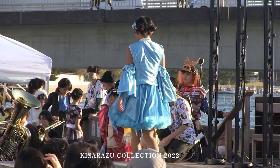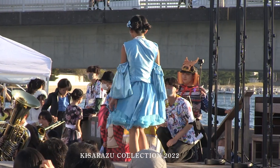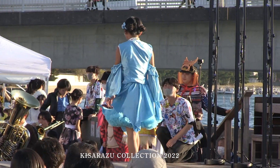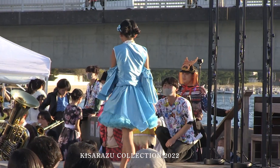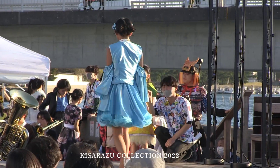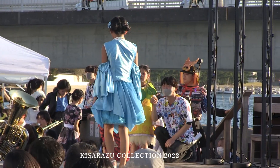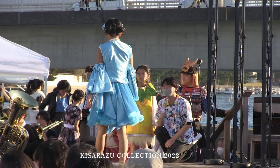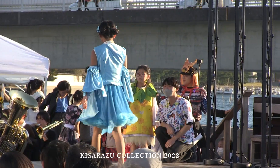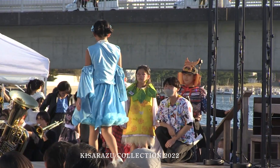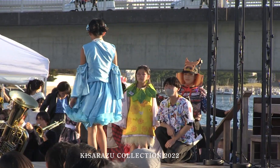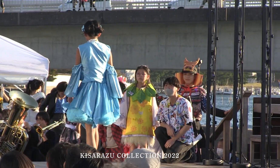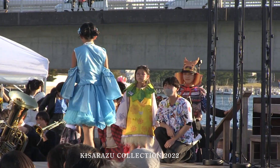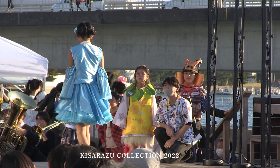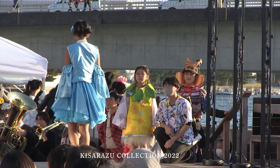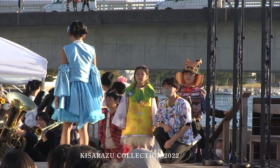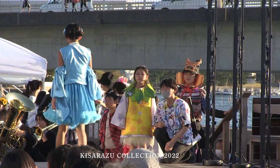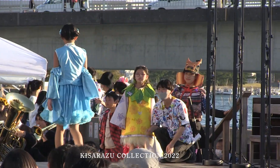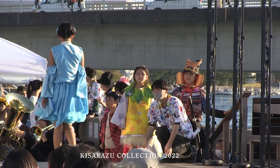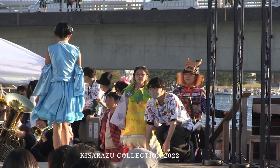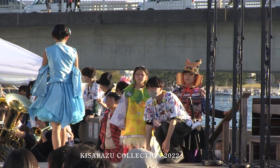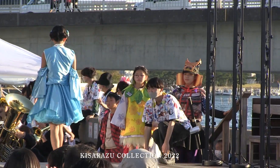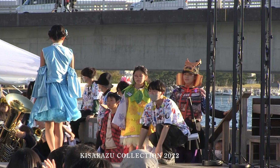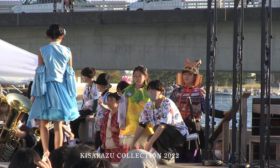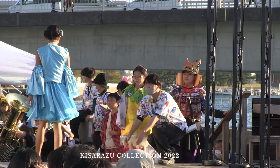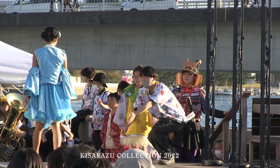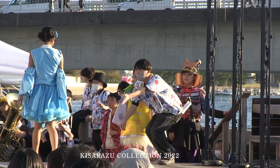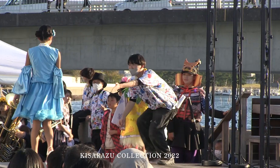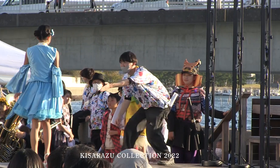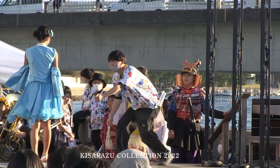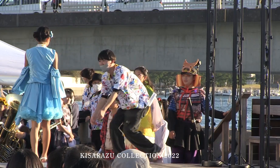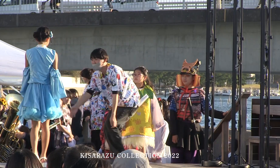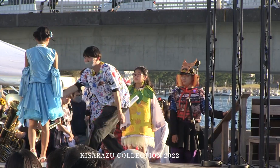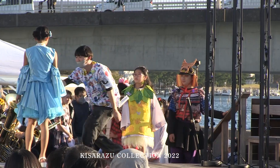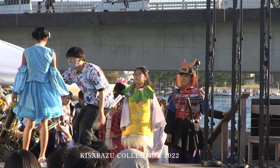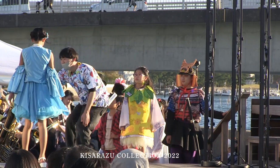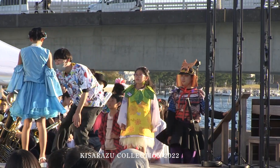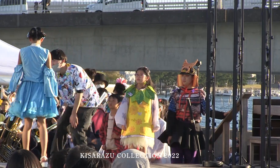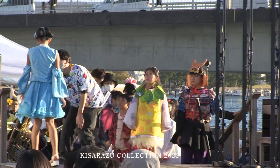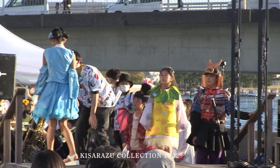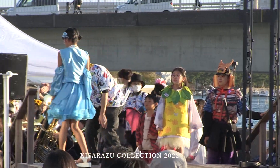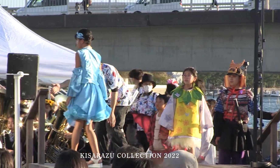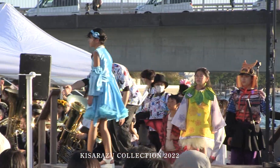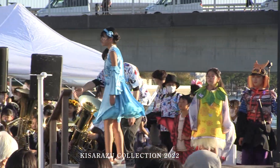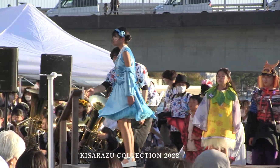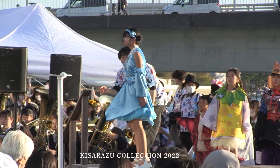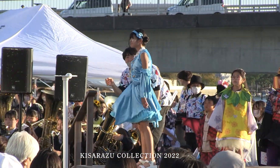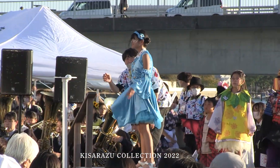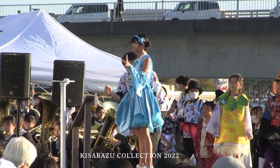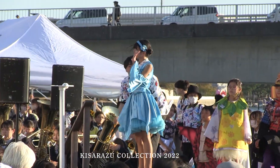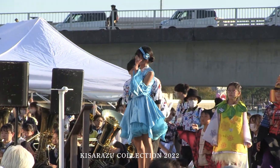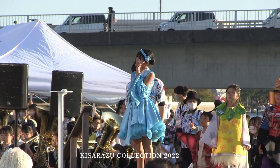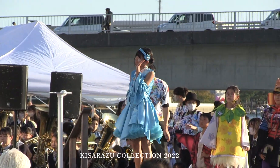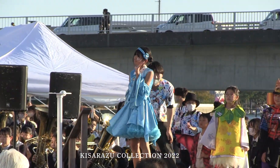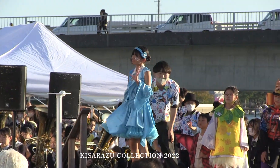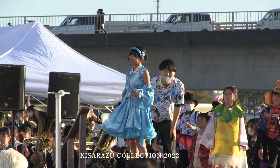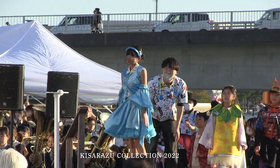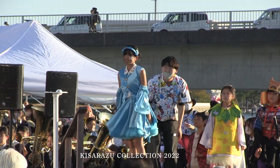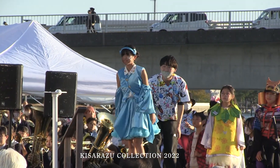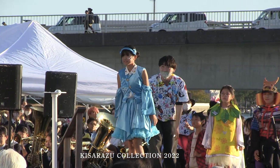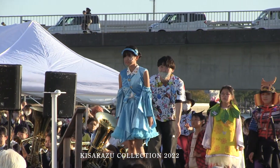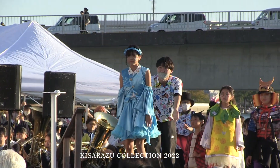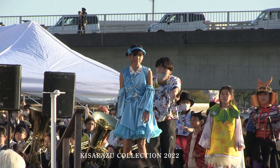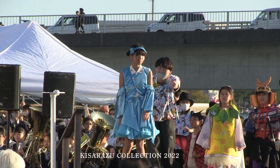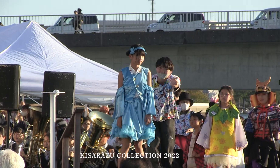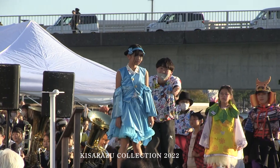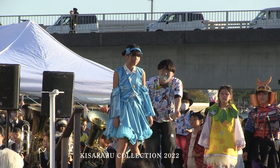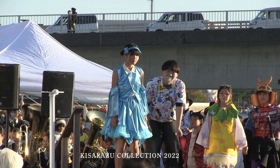動きになります。服のデザインはもちろんベロア素材だからこそ出る衣装の魅力もぜひ